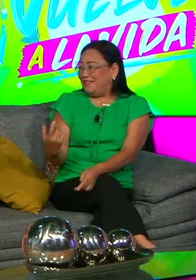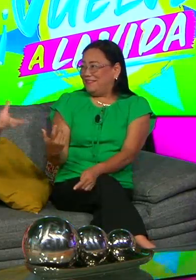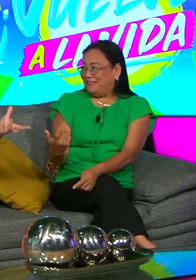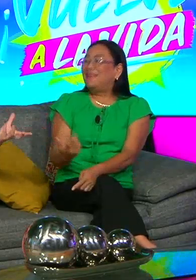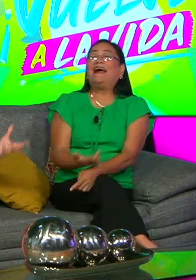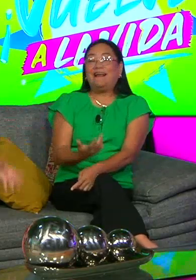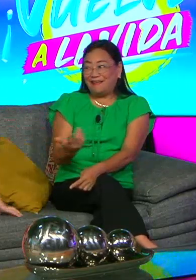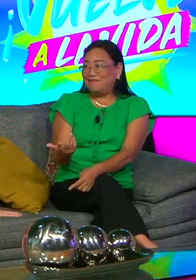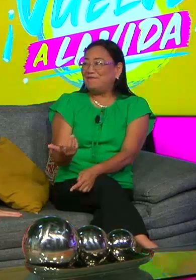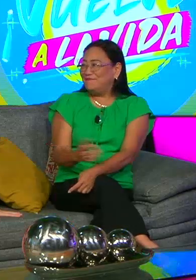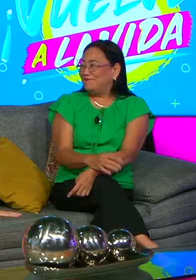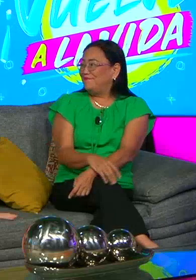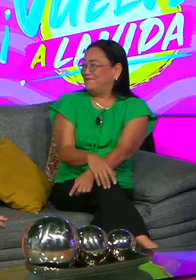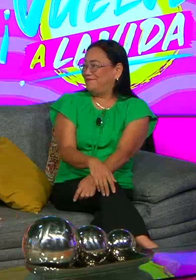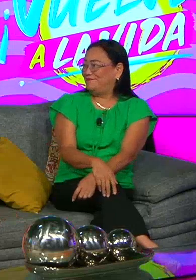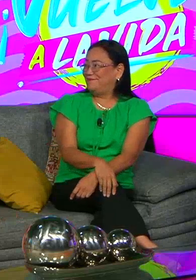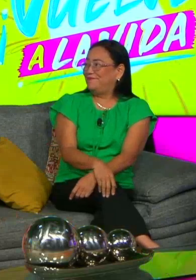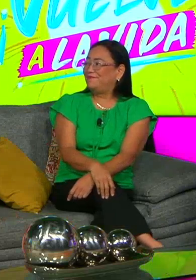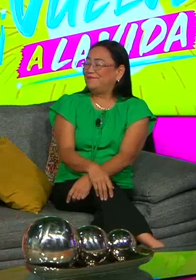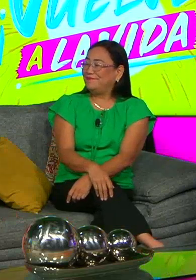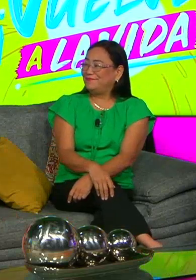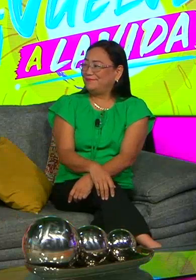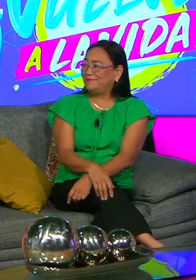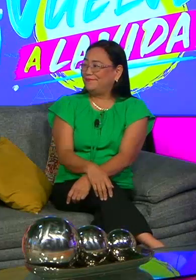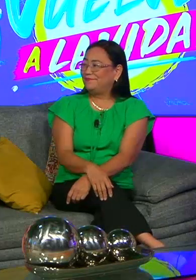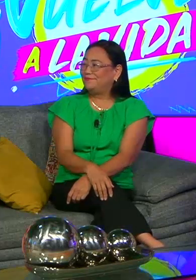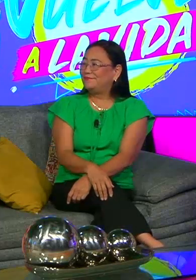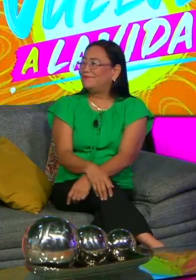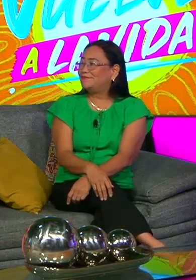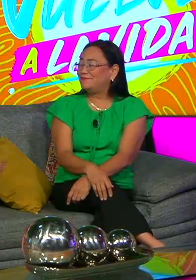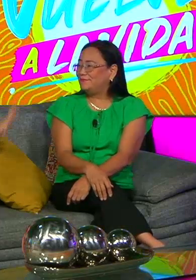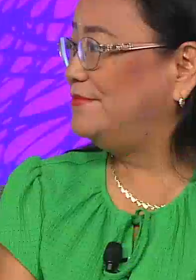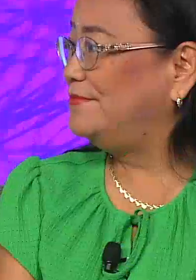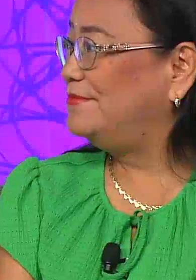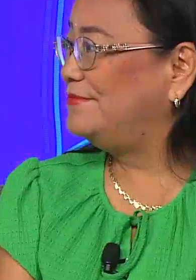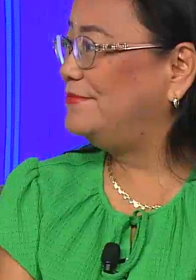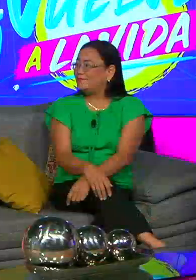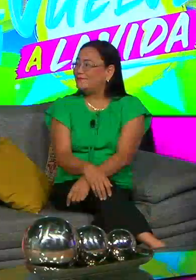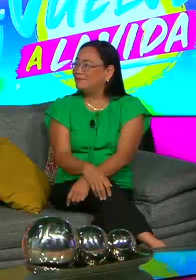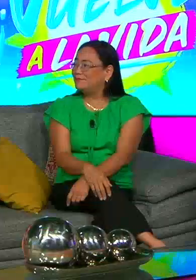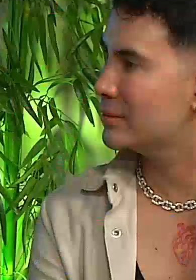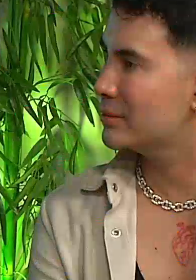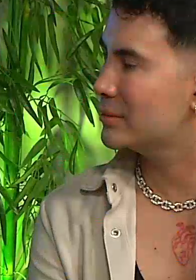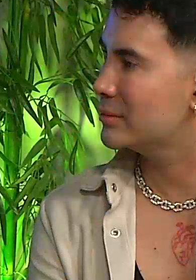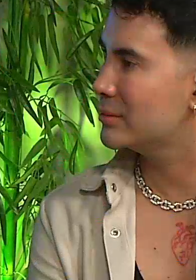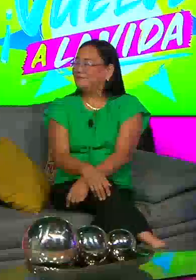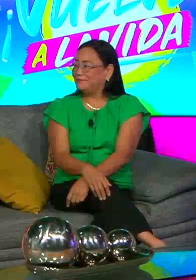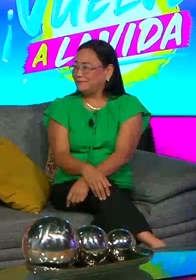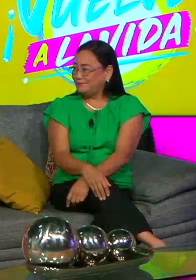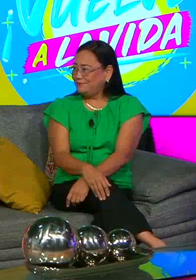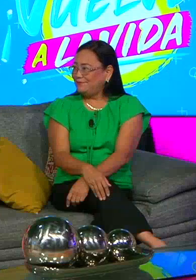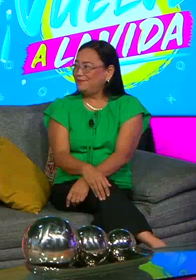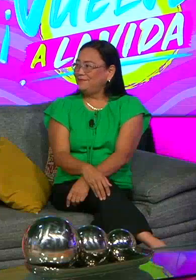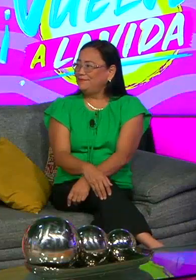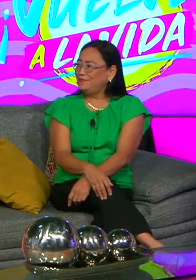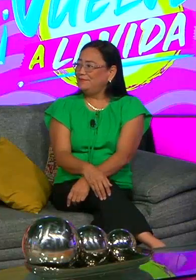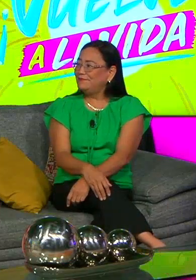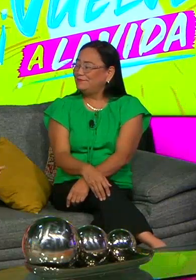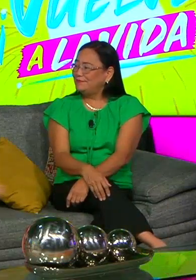el dote, ¿no? Ajá. Oye, está interesantísimo este tema. Y bueno, hablando de que ellos son los que deciden y nos ponen y demás, ¿por